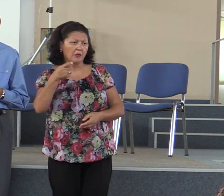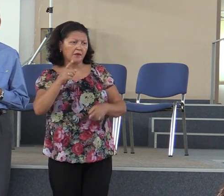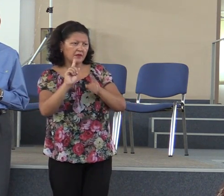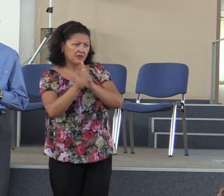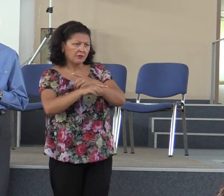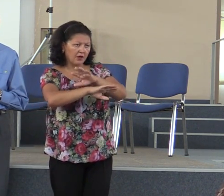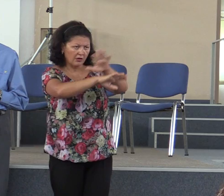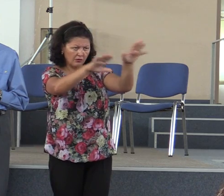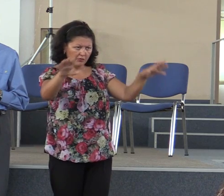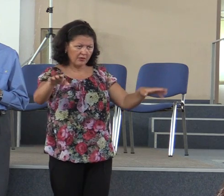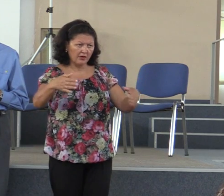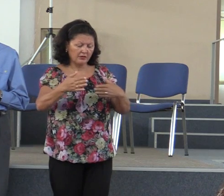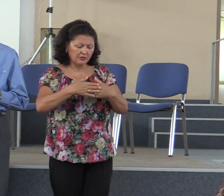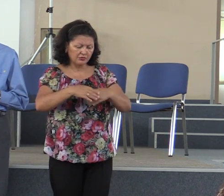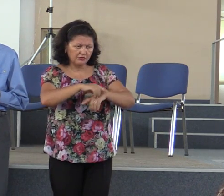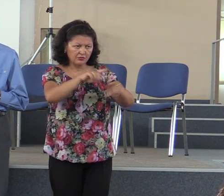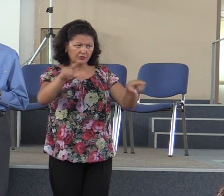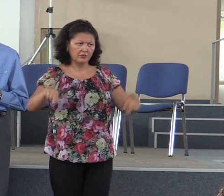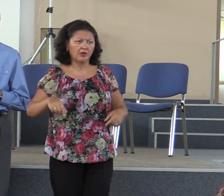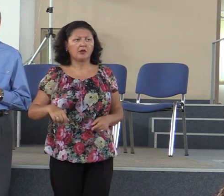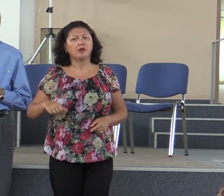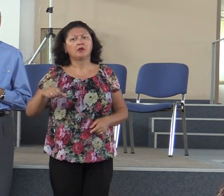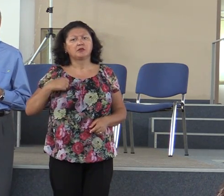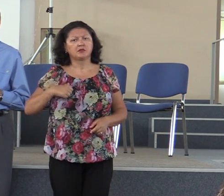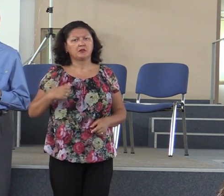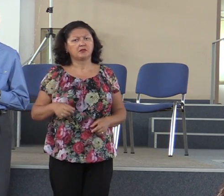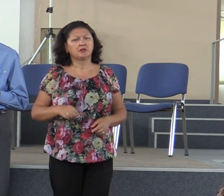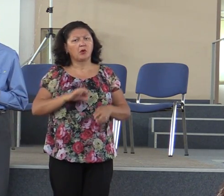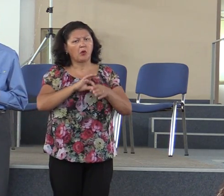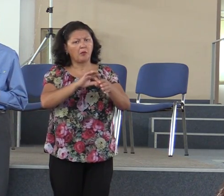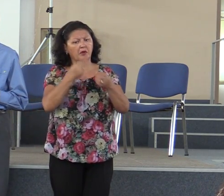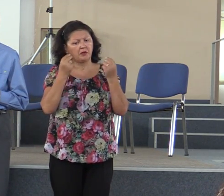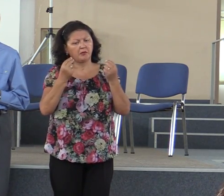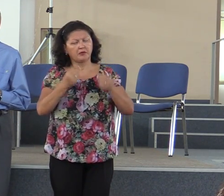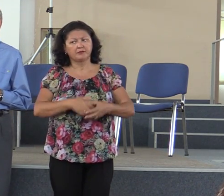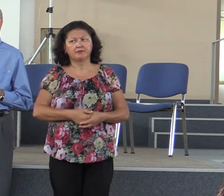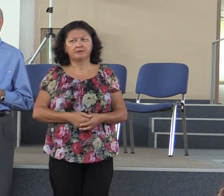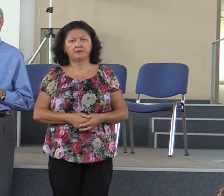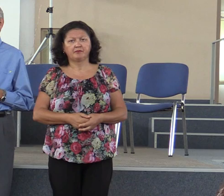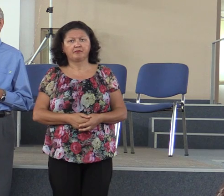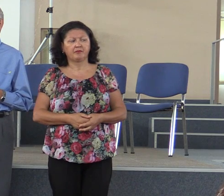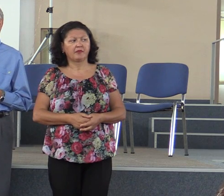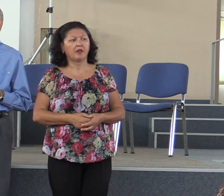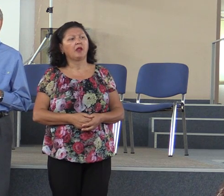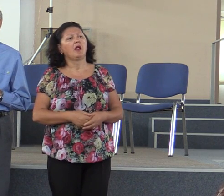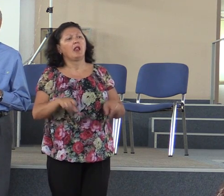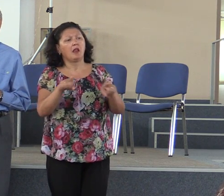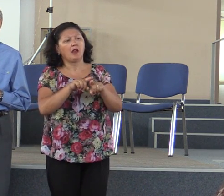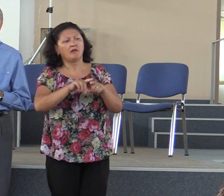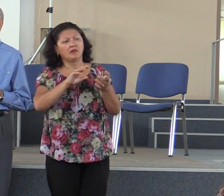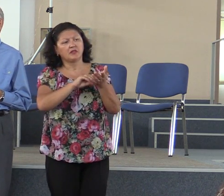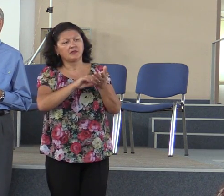lui. You're in good company. Sunteți într-o companie bună. Because that's the way Moses felt. Tot așa s-a simțit și